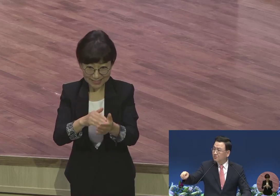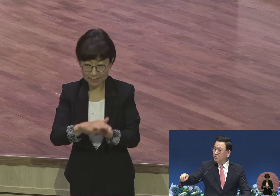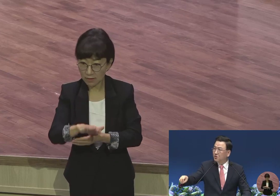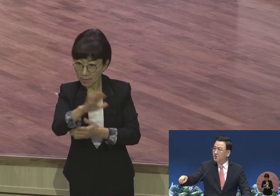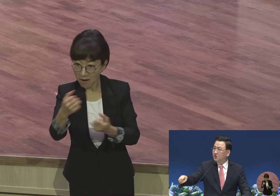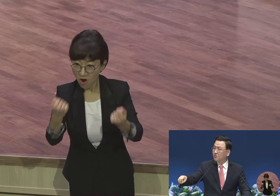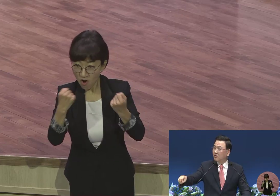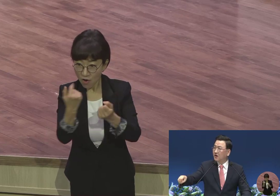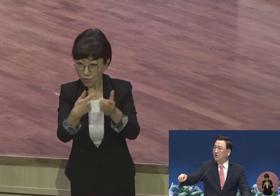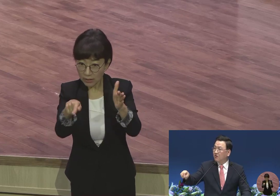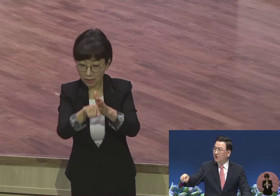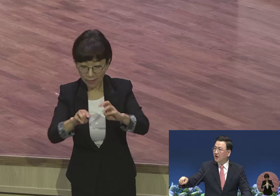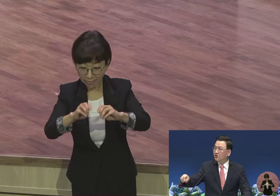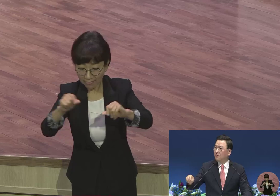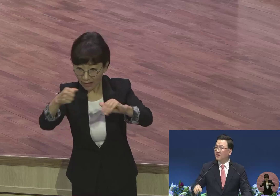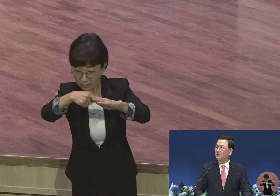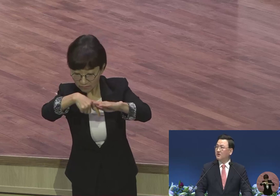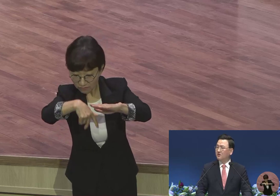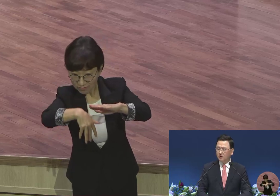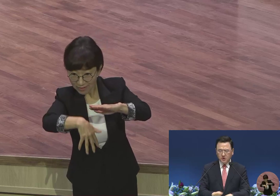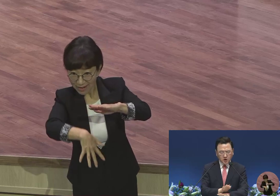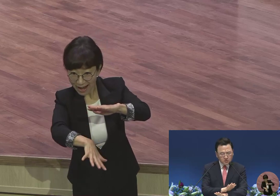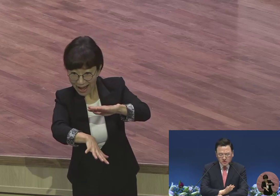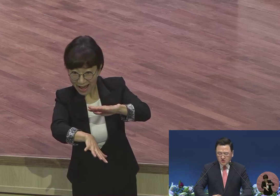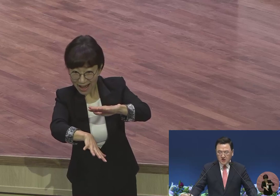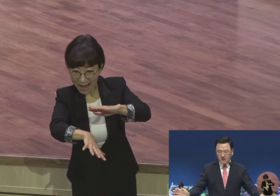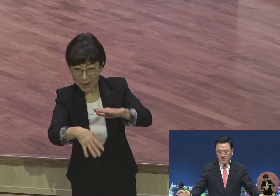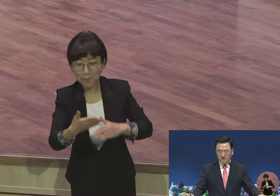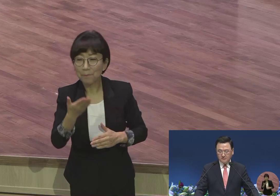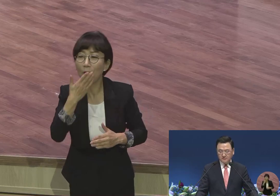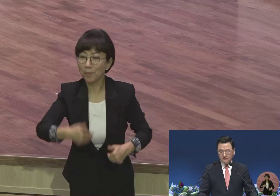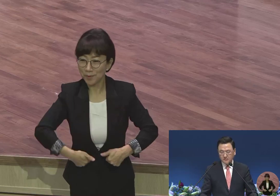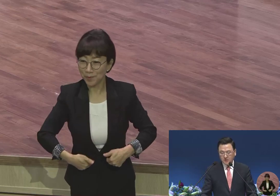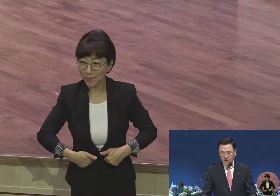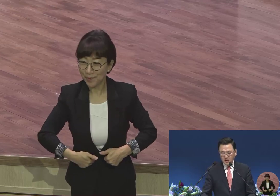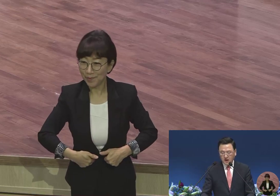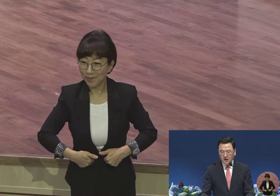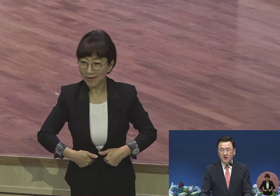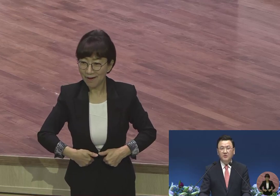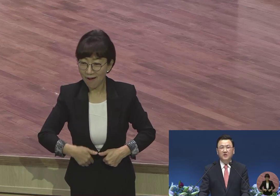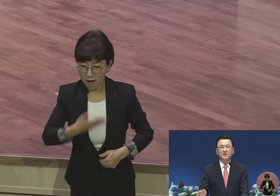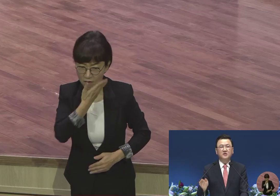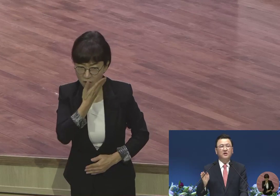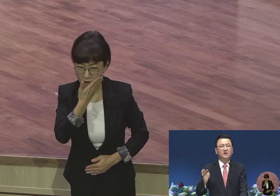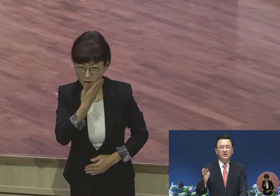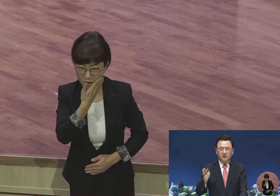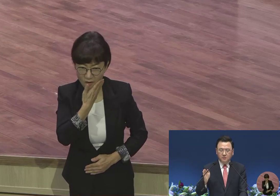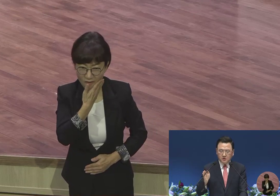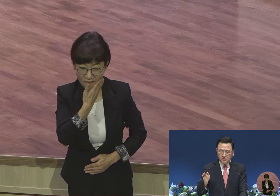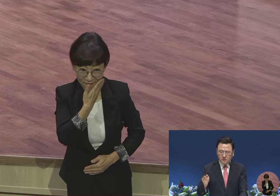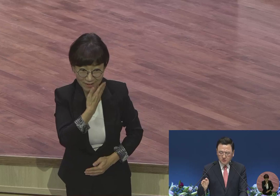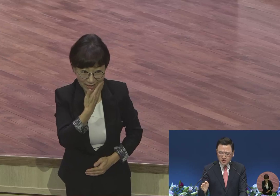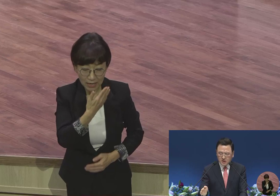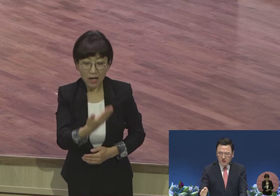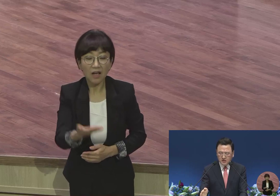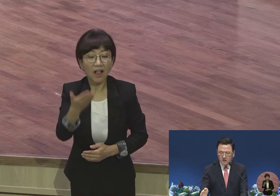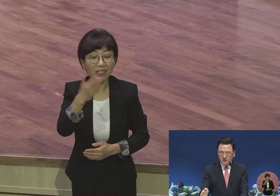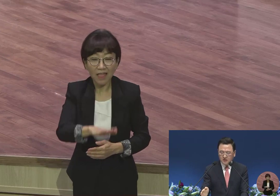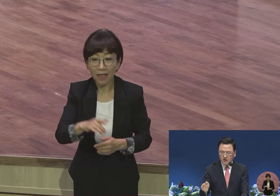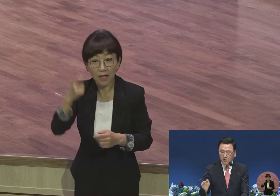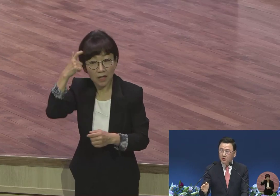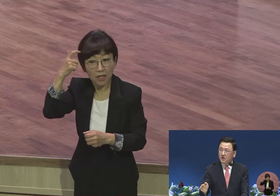흙에 있는 뿌리 음식은 먹어야 건강하다고 말합니다. 근데 우리 영혼은 그렇지 않아요. 하나님이 생기를